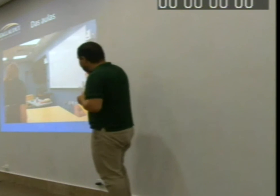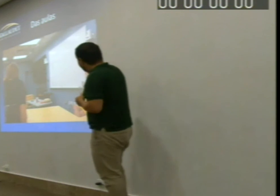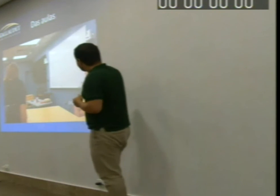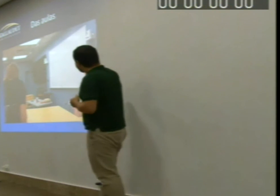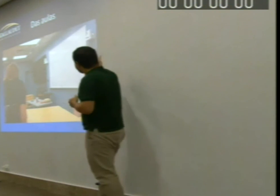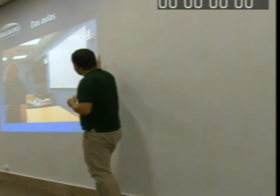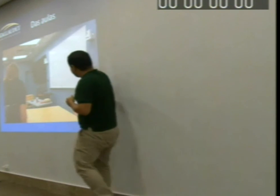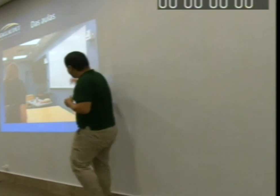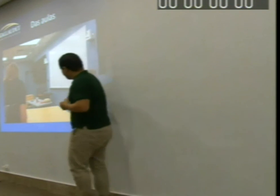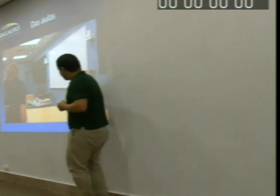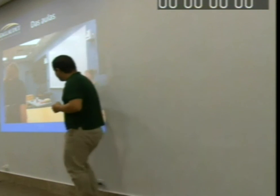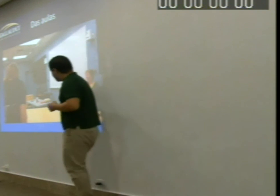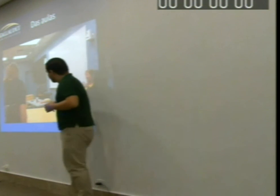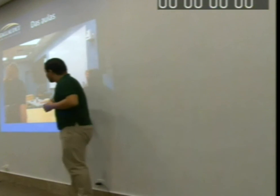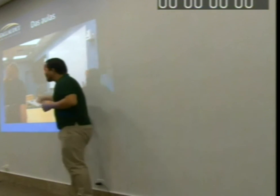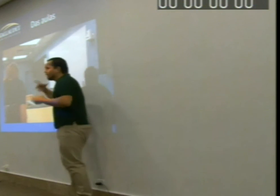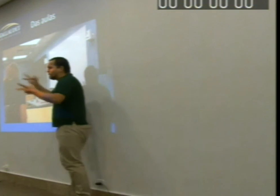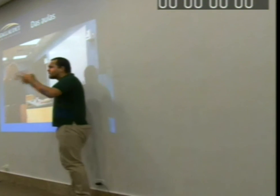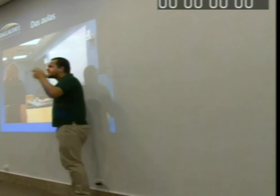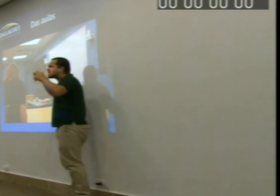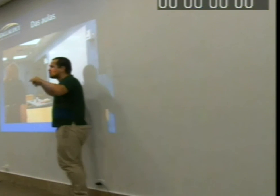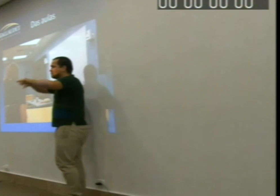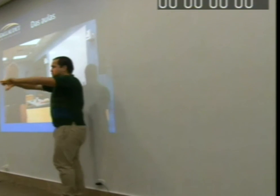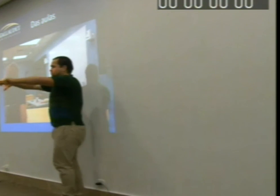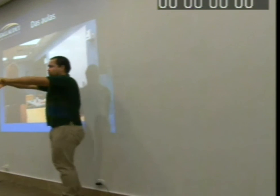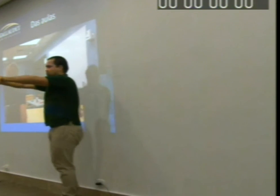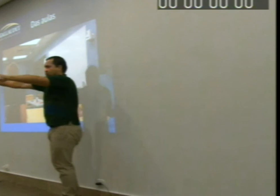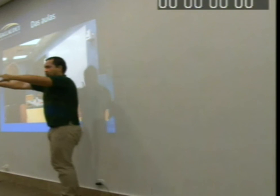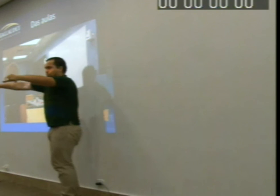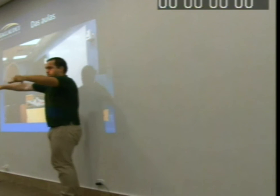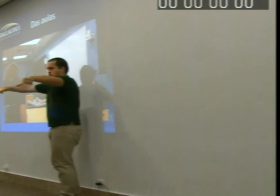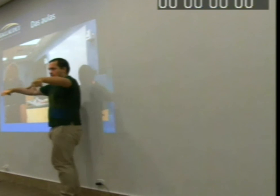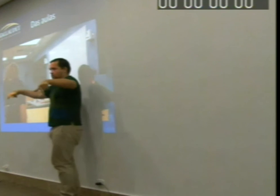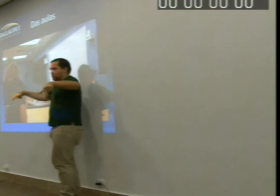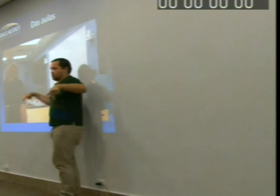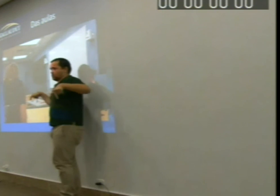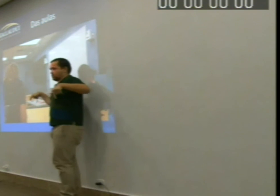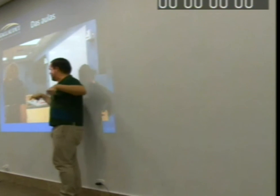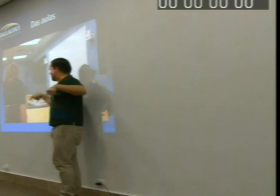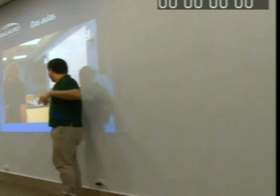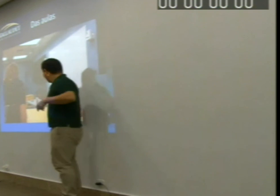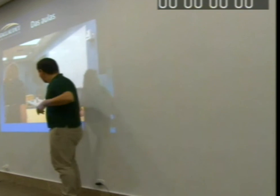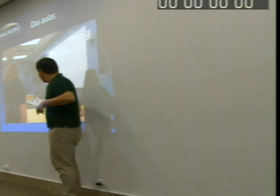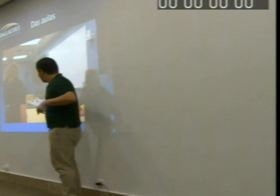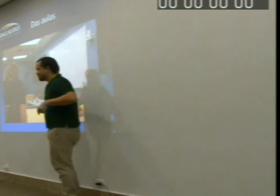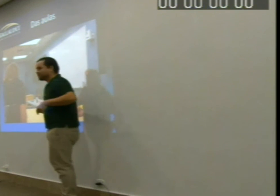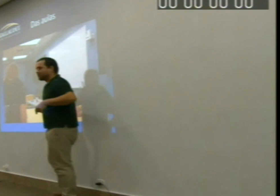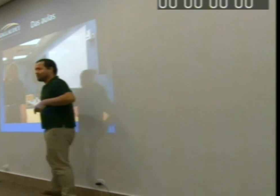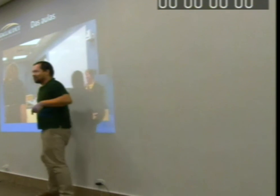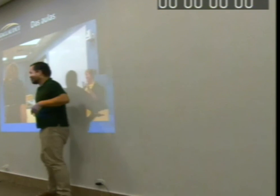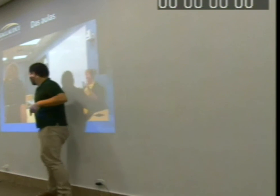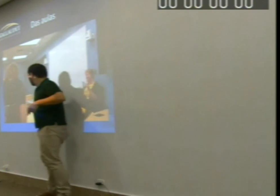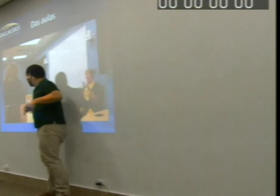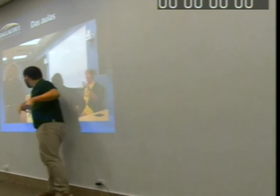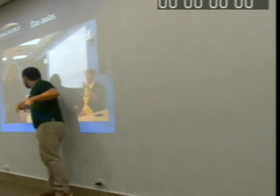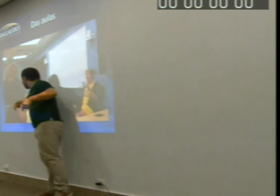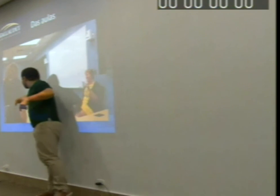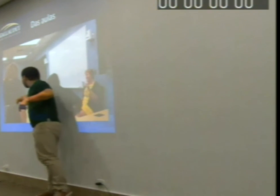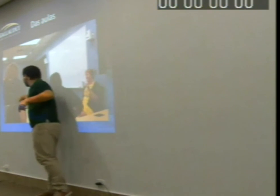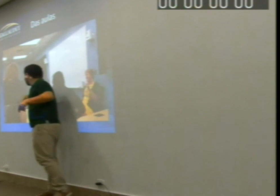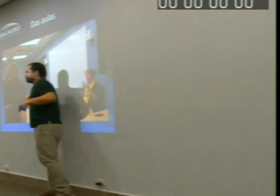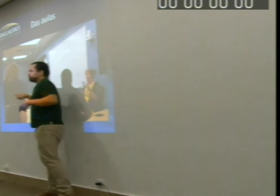U E vocês estão vendo conseguiram perceber essa mesa aqui ela no formato de